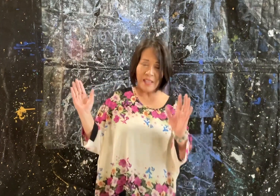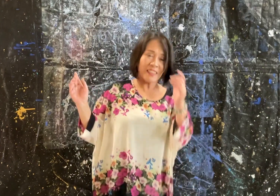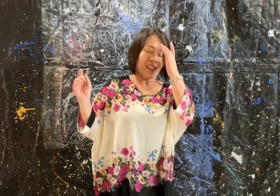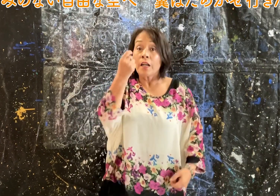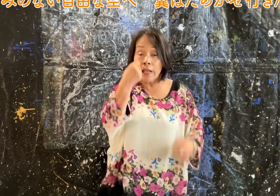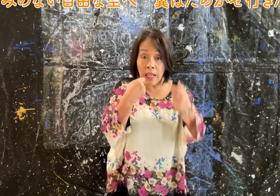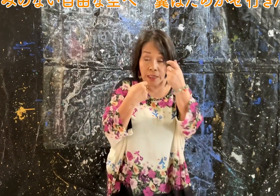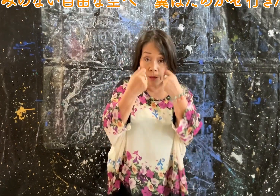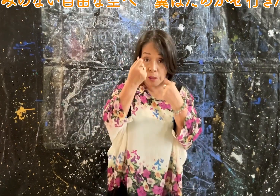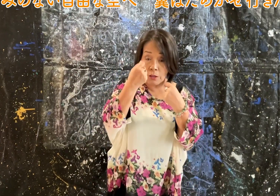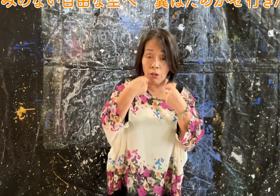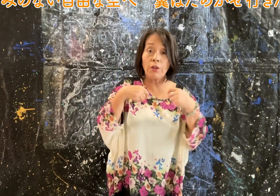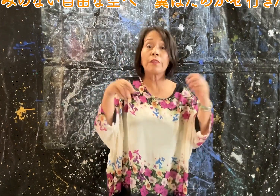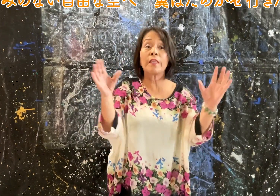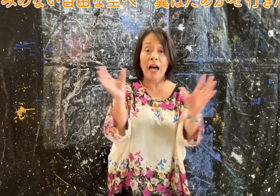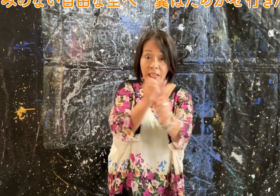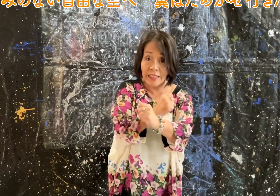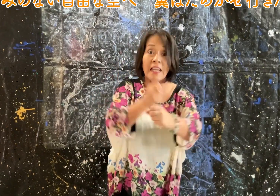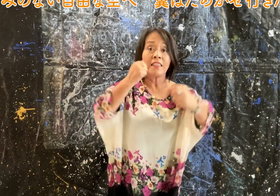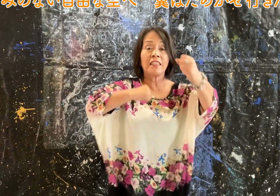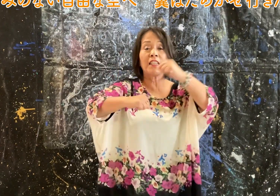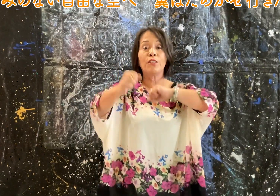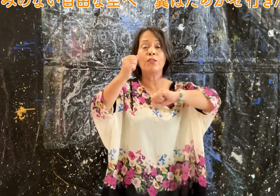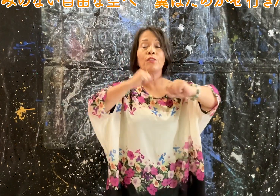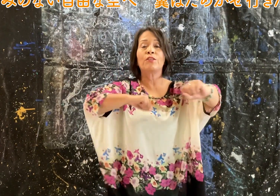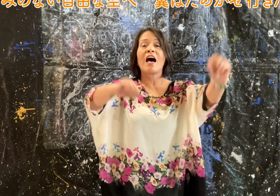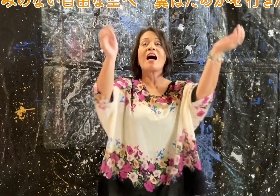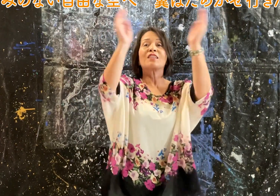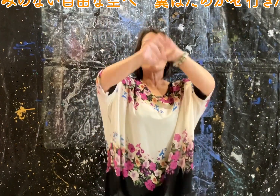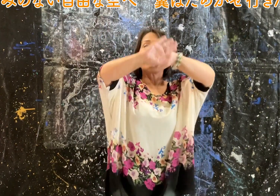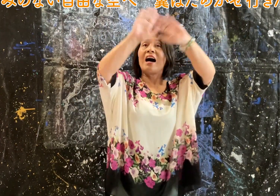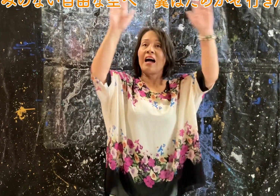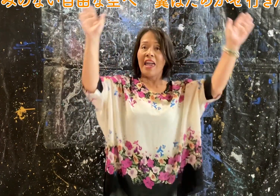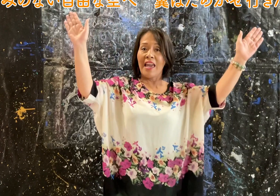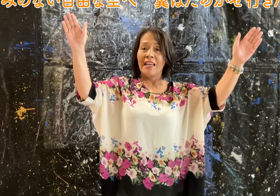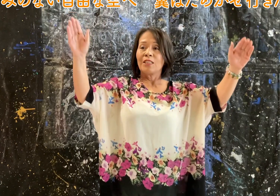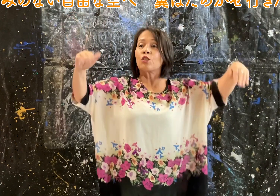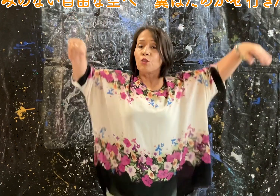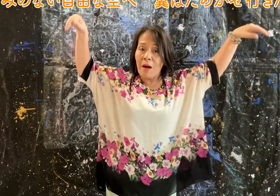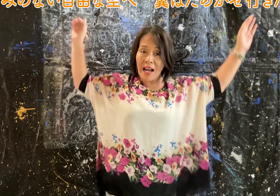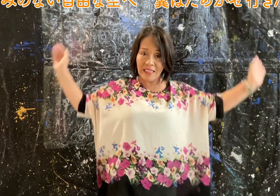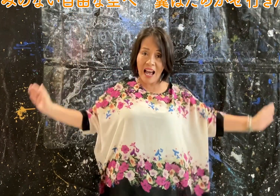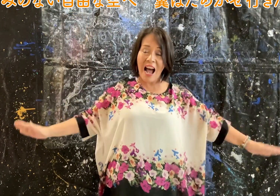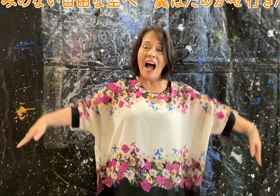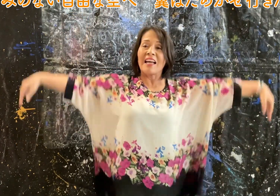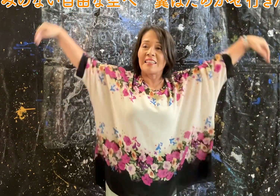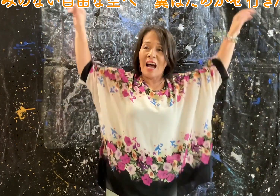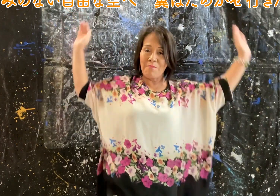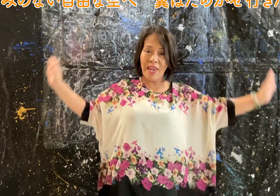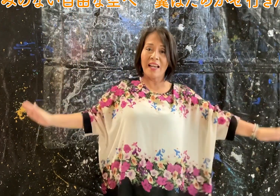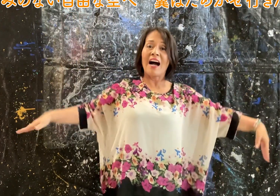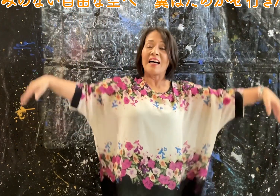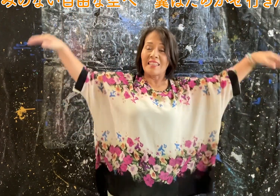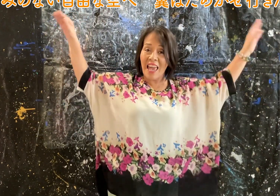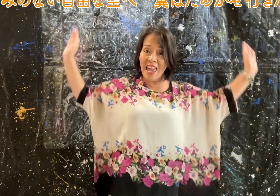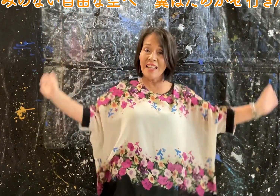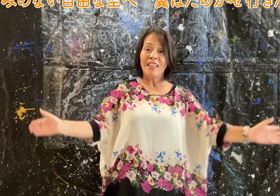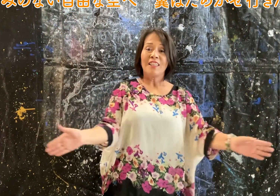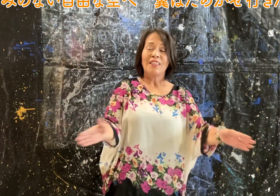ます悲しみのない自由な空へ翼はため風邪